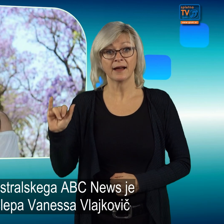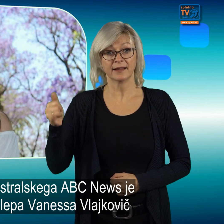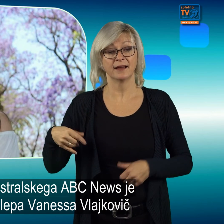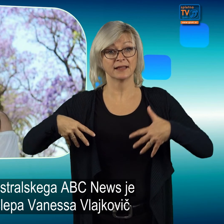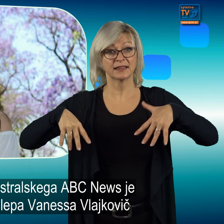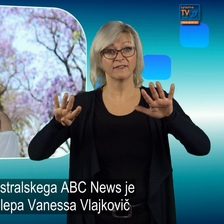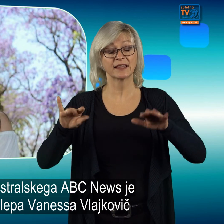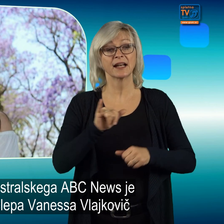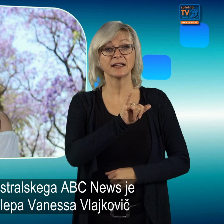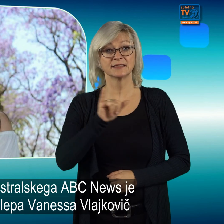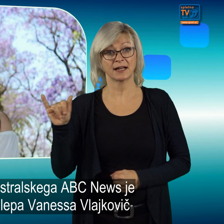zavrnila polžev sadek.